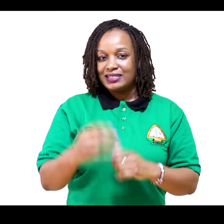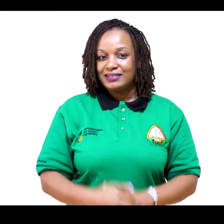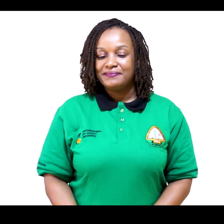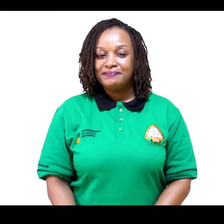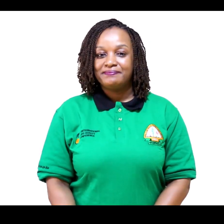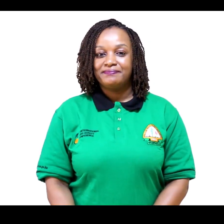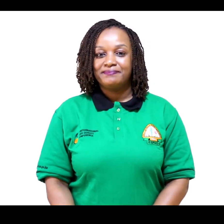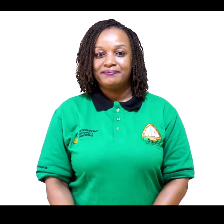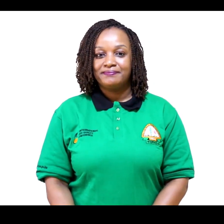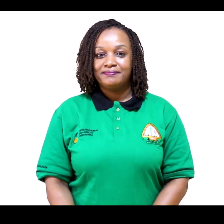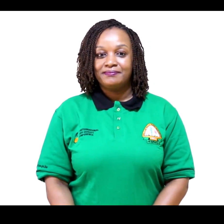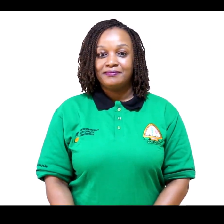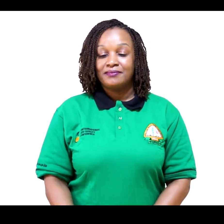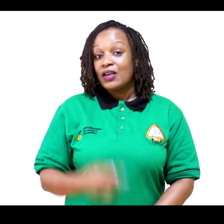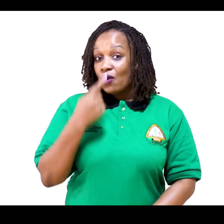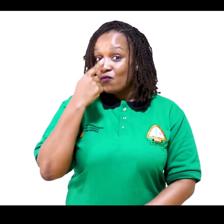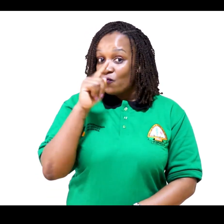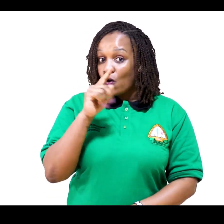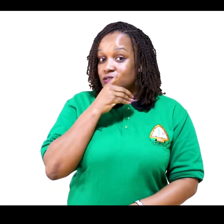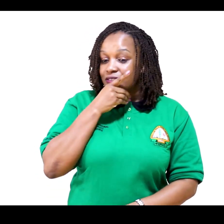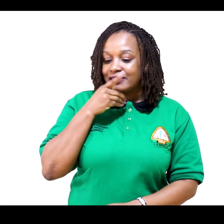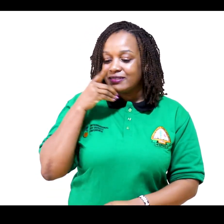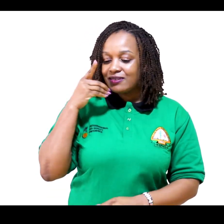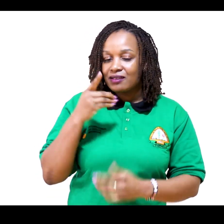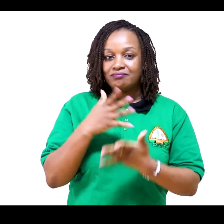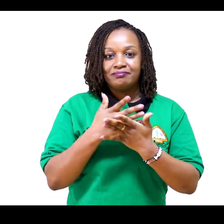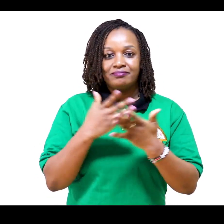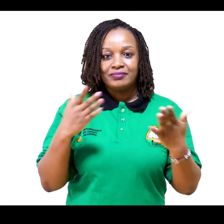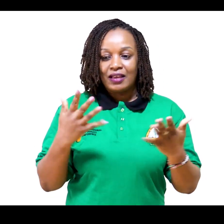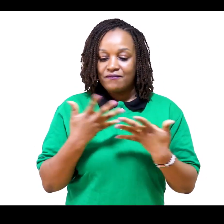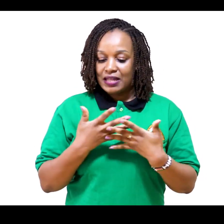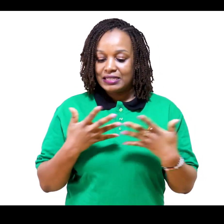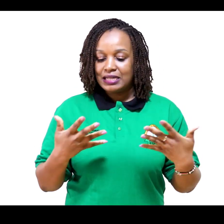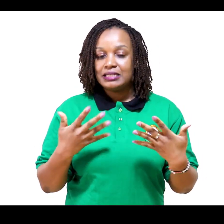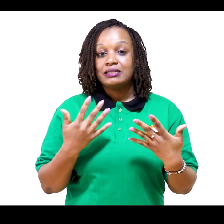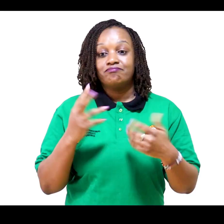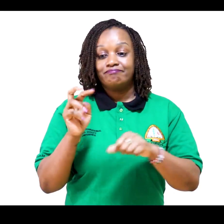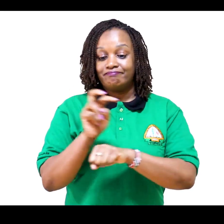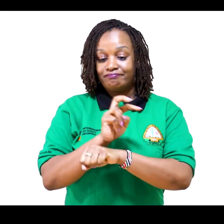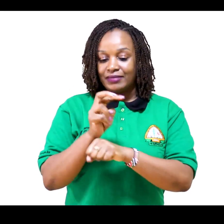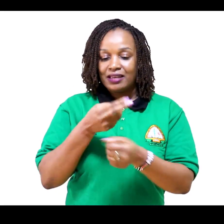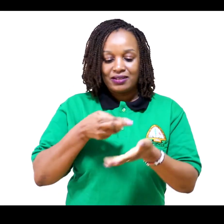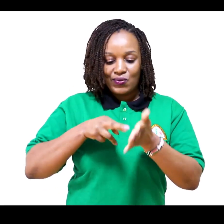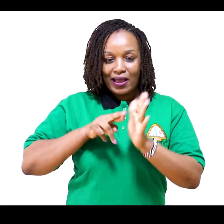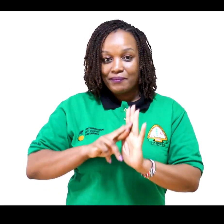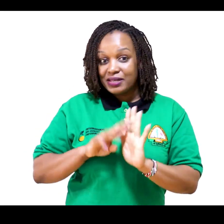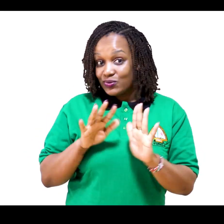wiki 2. Kwa ukaguzi wa kituo cha bidhaa kavu, hitaji ni ombi la